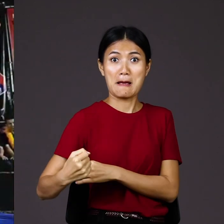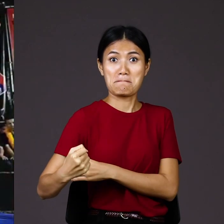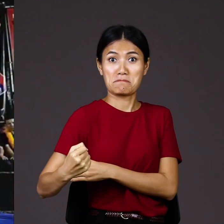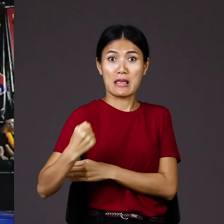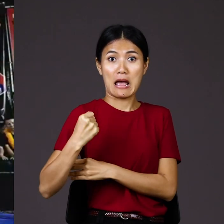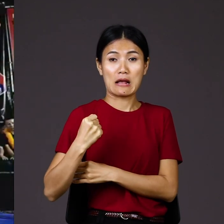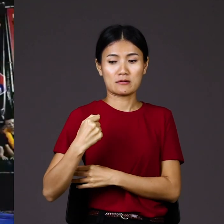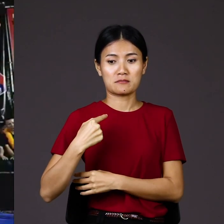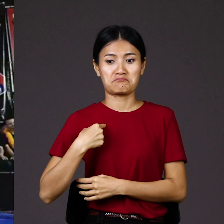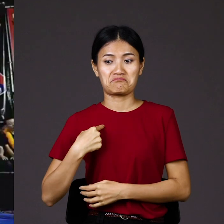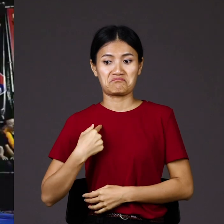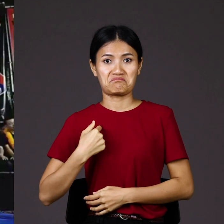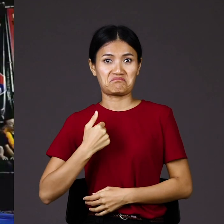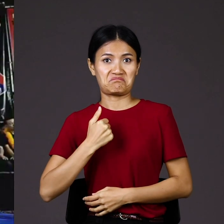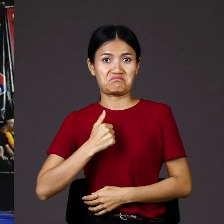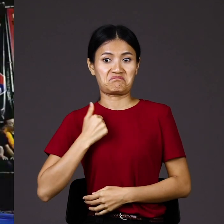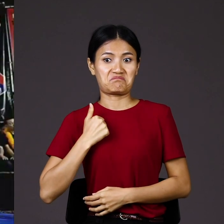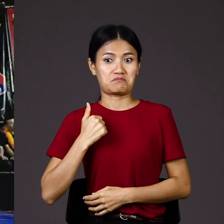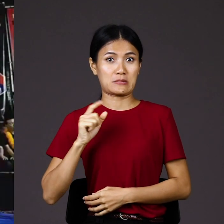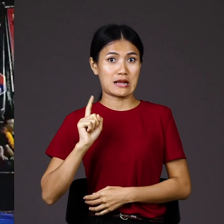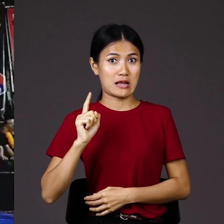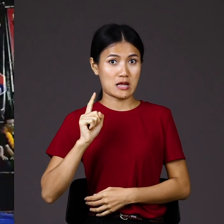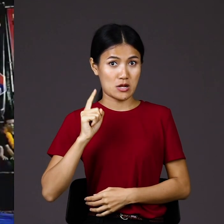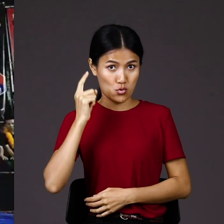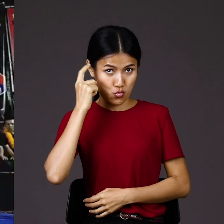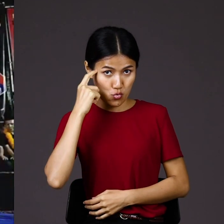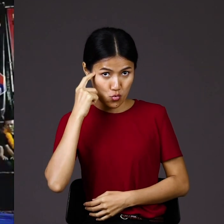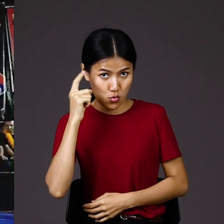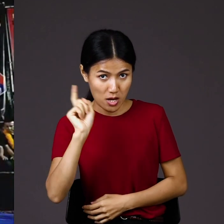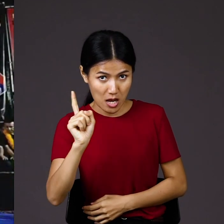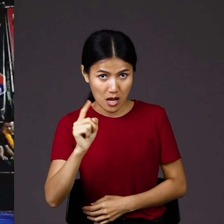าจอิทธิพลอะไรรู้ไหมครับใกล้ตัวที่สุดยกตัวอย่างให้ฟัง